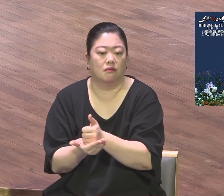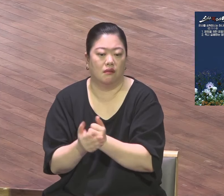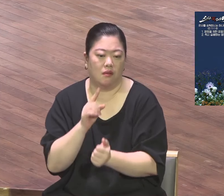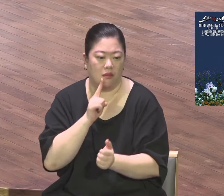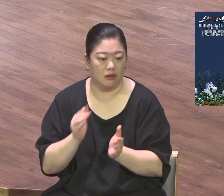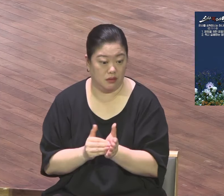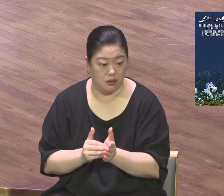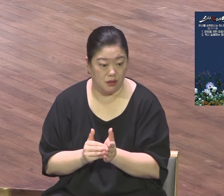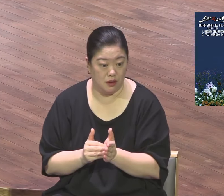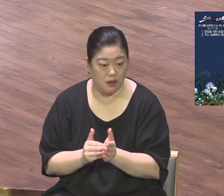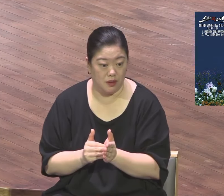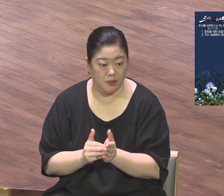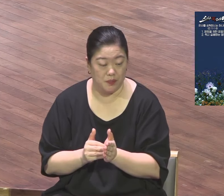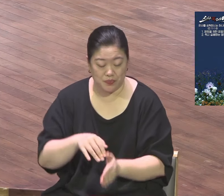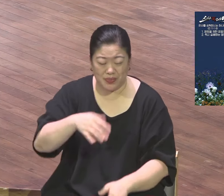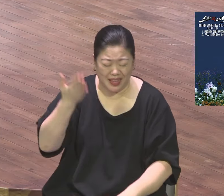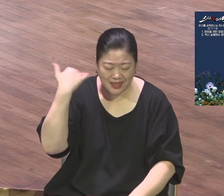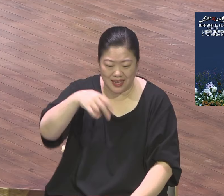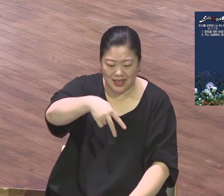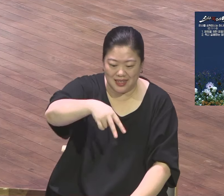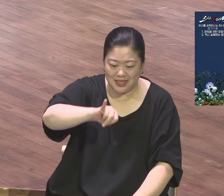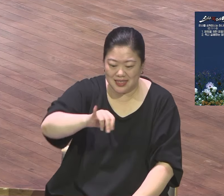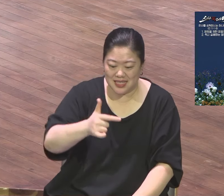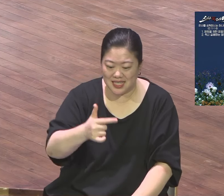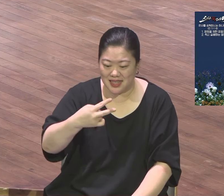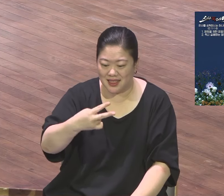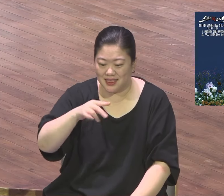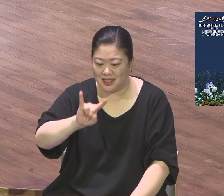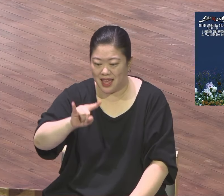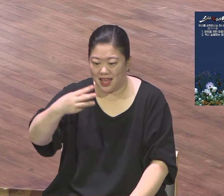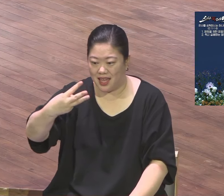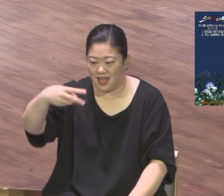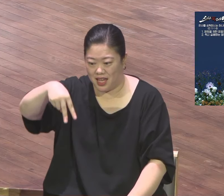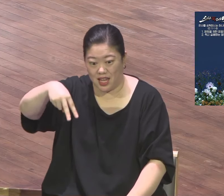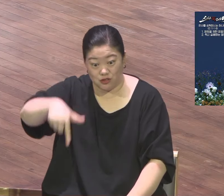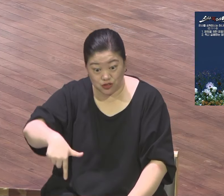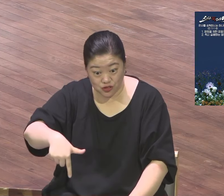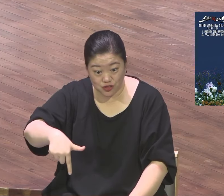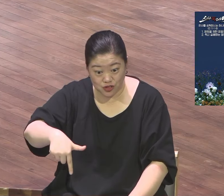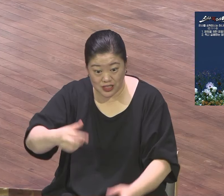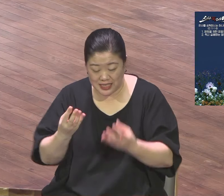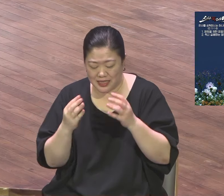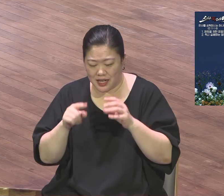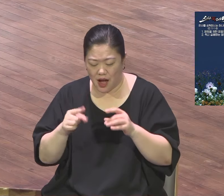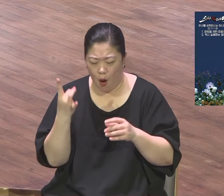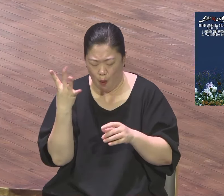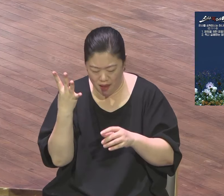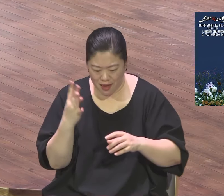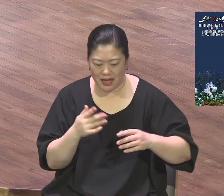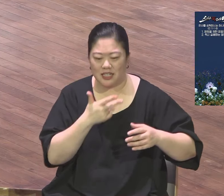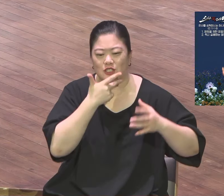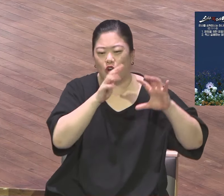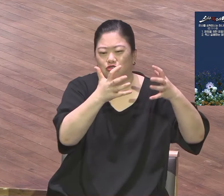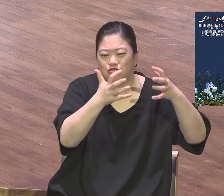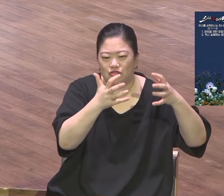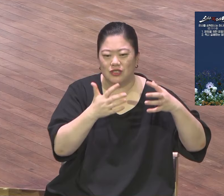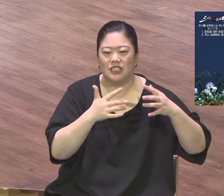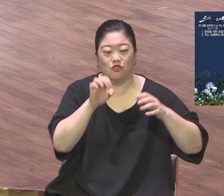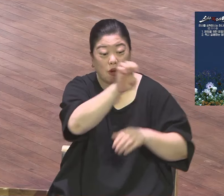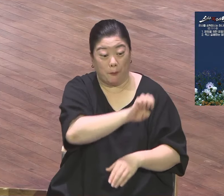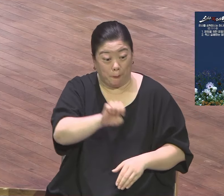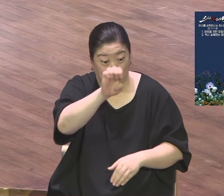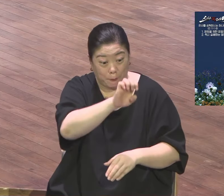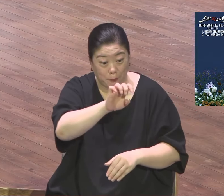사람들이 신대륙 발견을 해서 가야 되겠는데 너무 파도가 세고 날씨가 너무 날씨 타다고